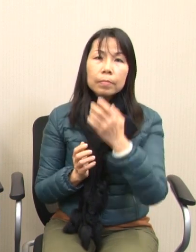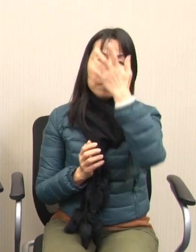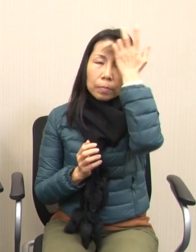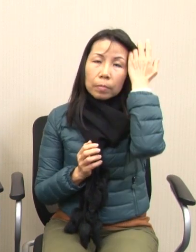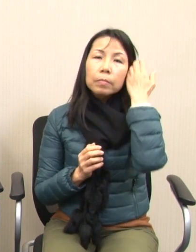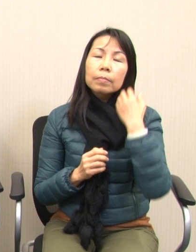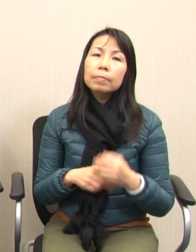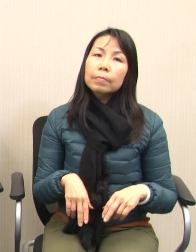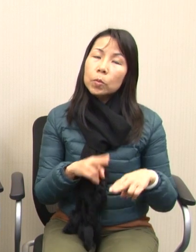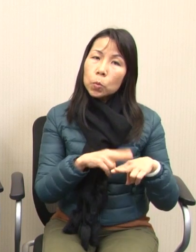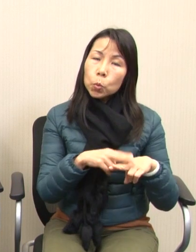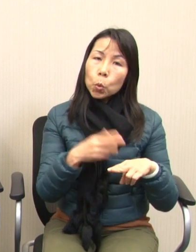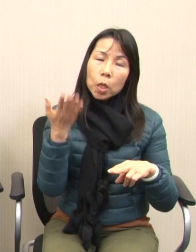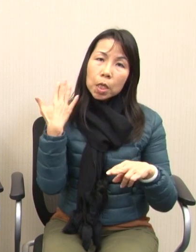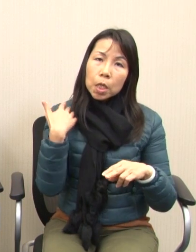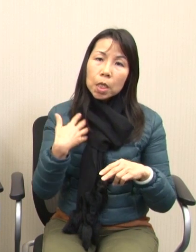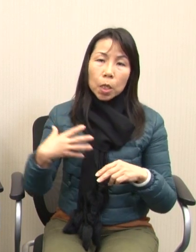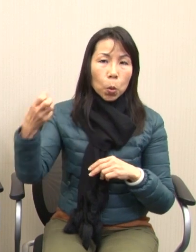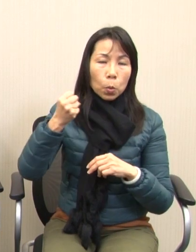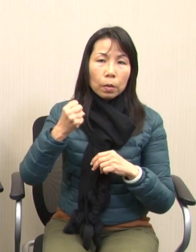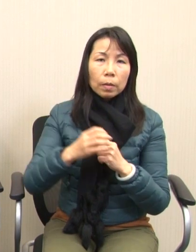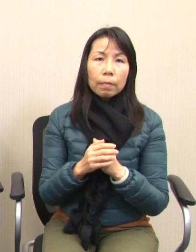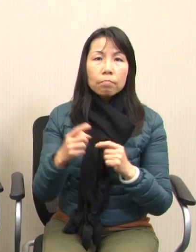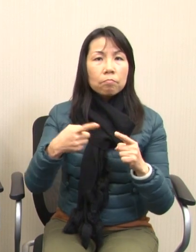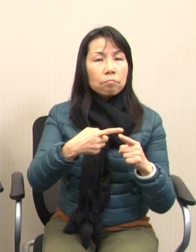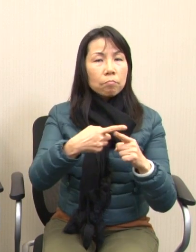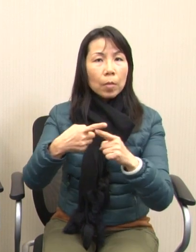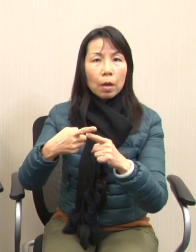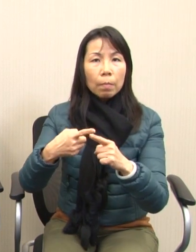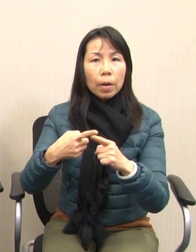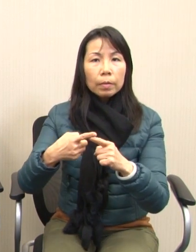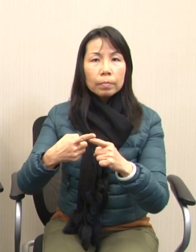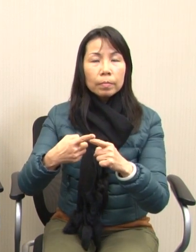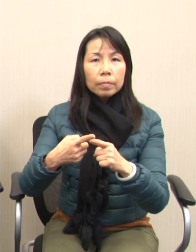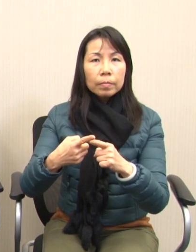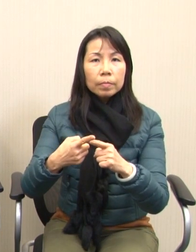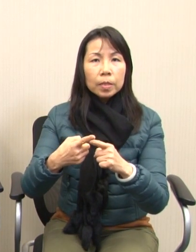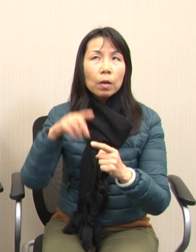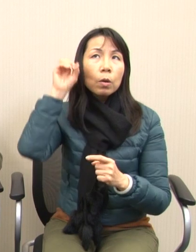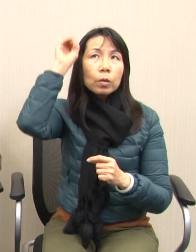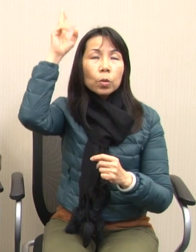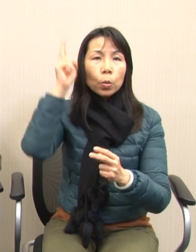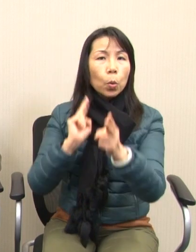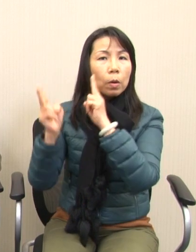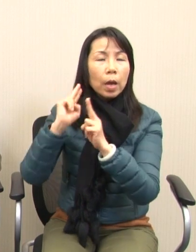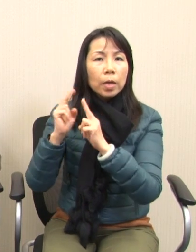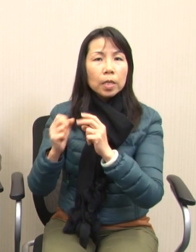毛主席講：人民只有人民才是創造歷史的動力。